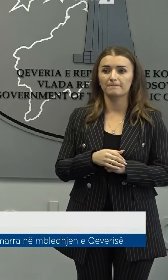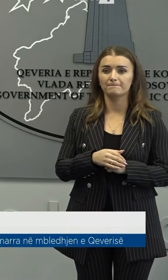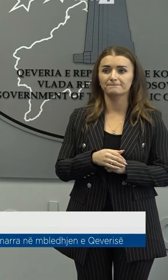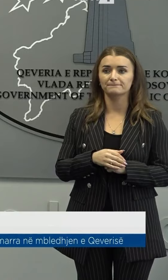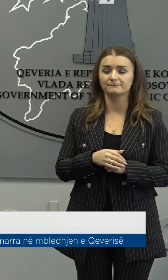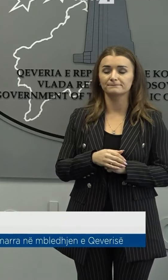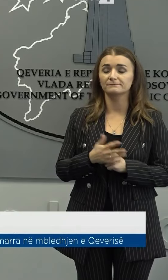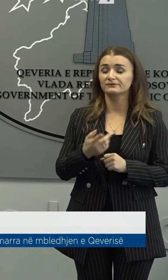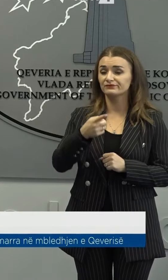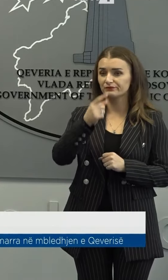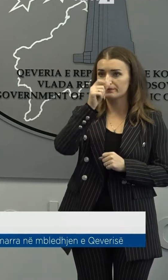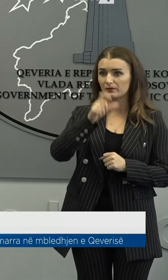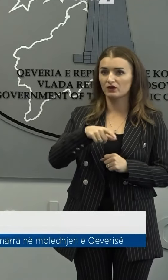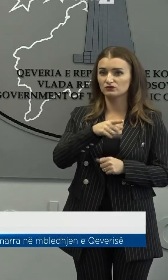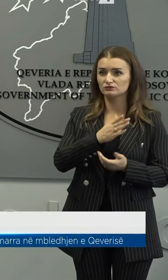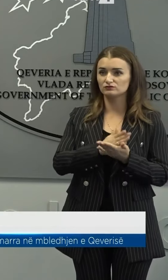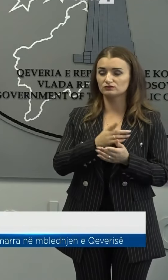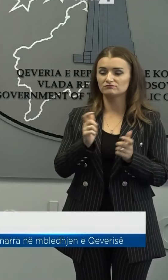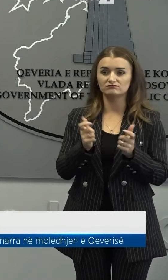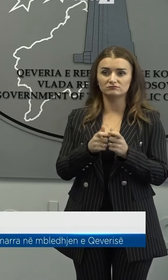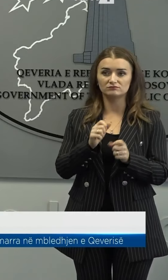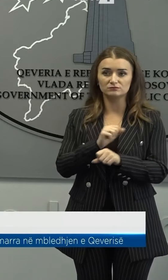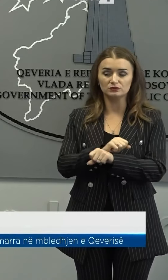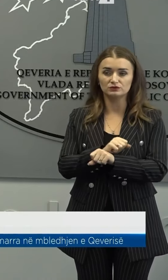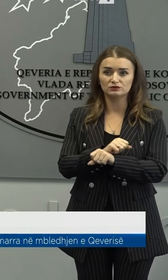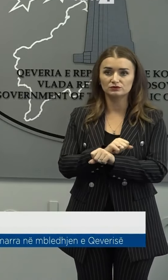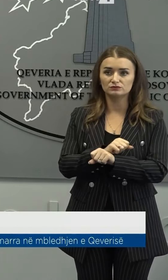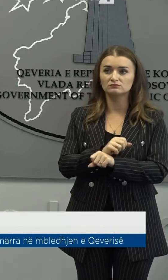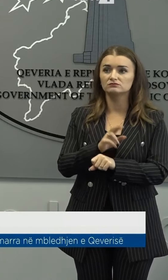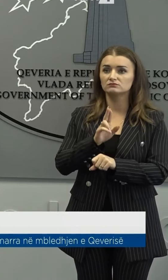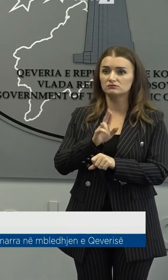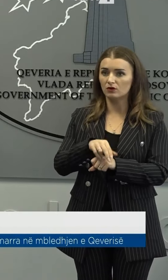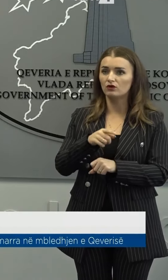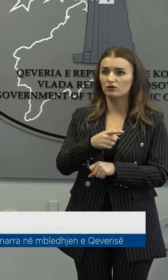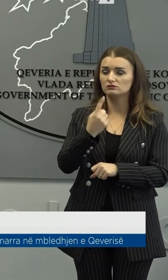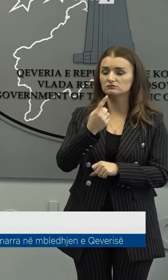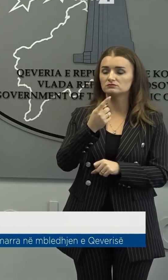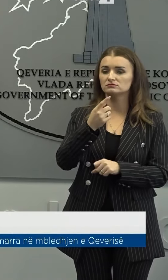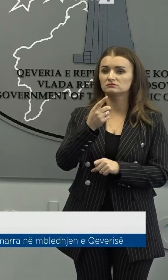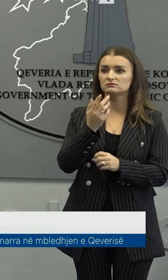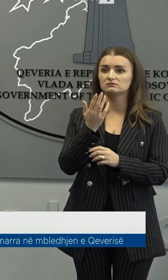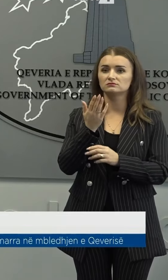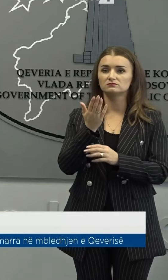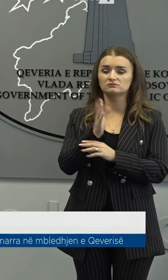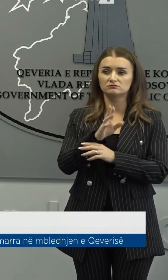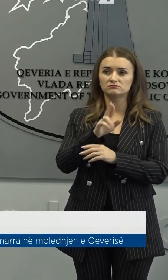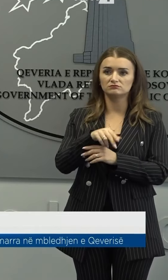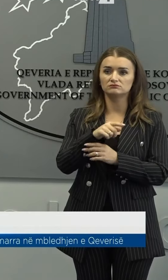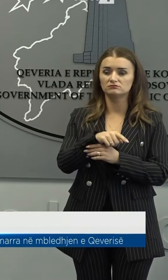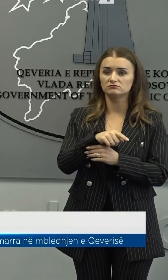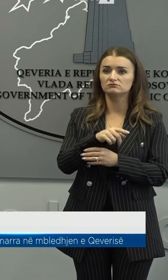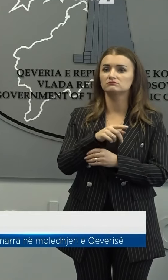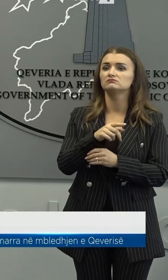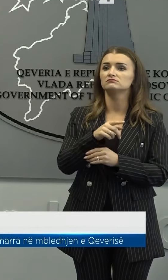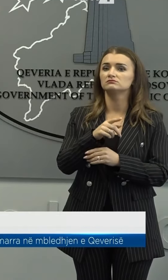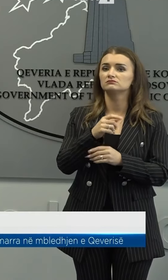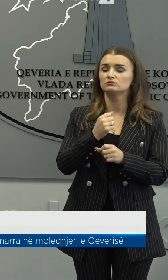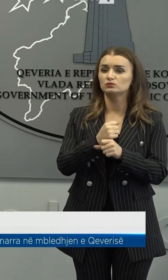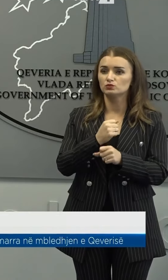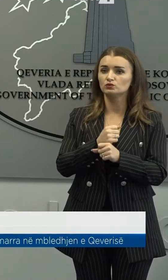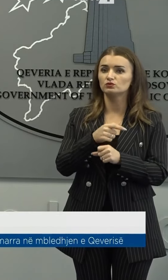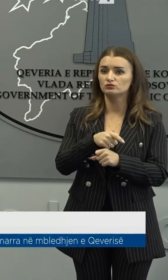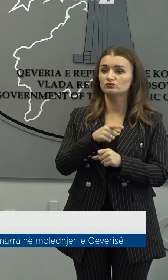personi i parë i arrestuar është një zyrtar i cili punon në institucion të shtetit Kosovës që prej 2 dekadash. Dhe unë nuk